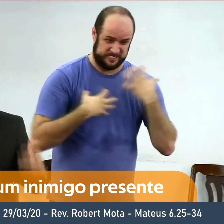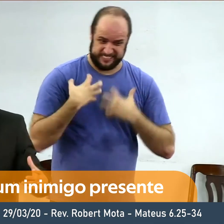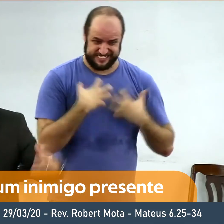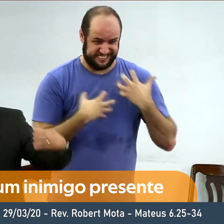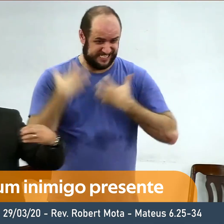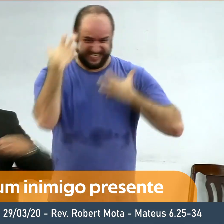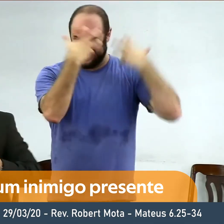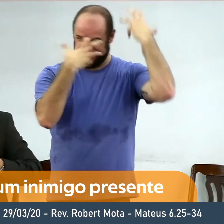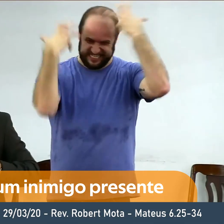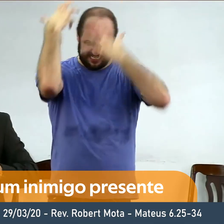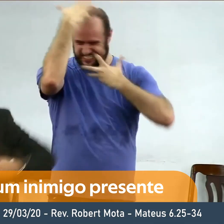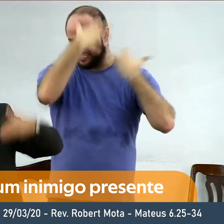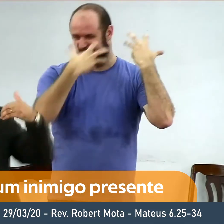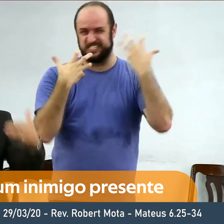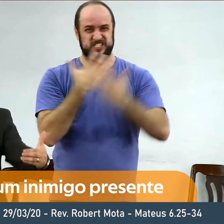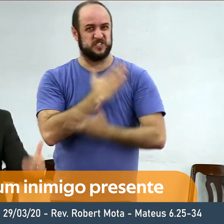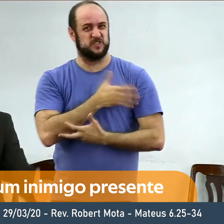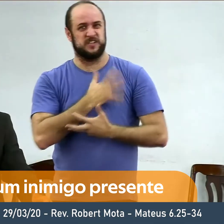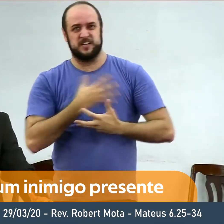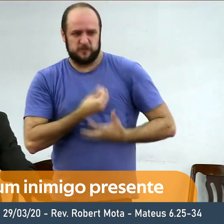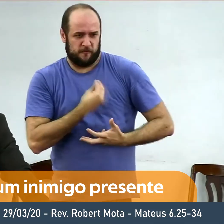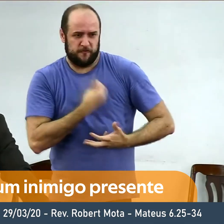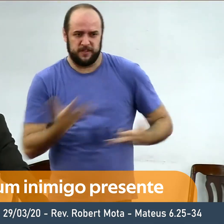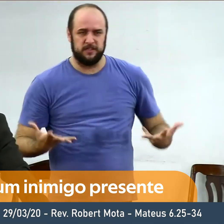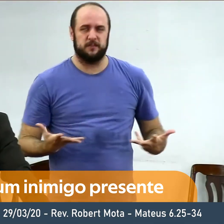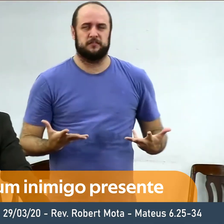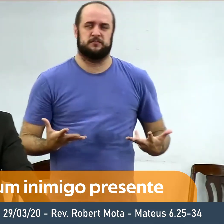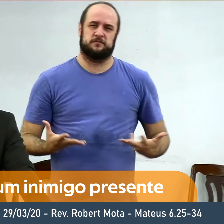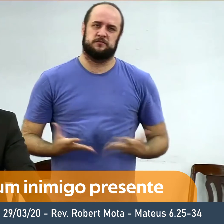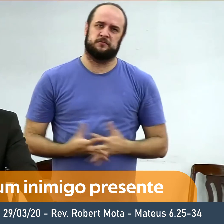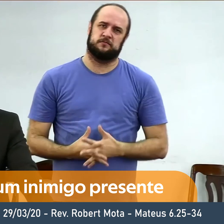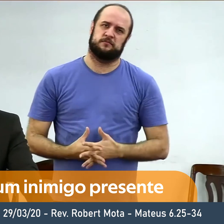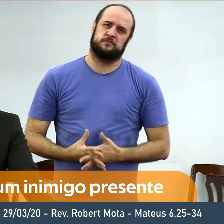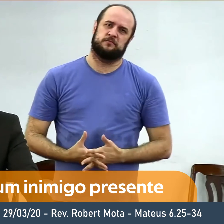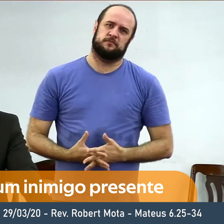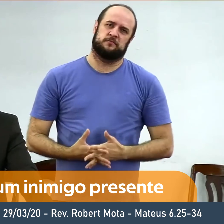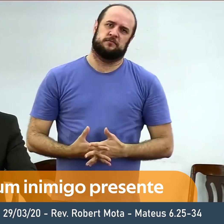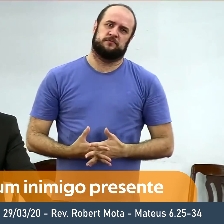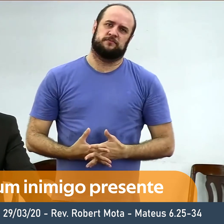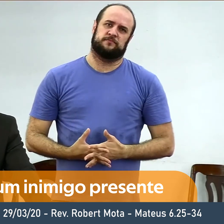a sua mente e o seu coração e as suas ações.